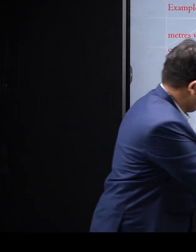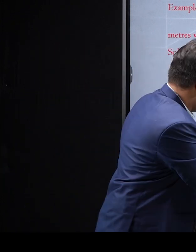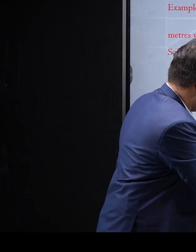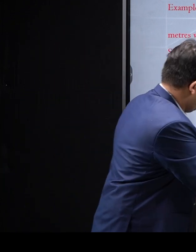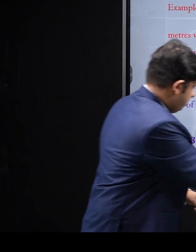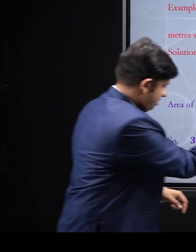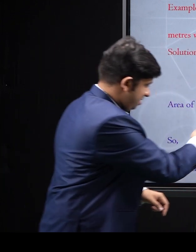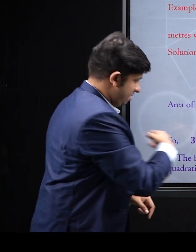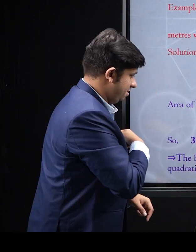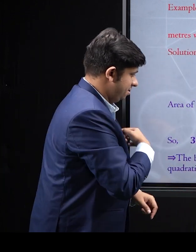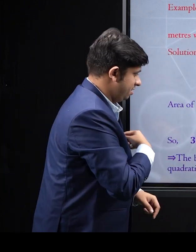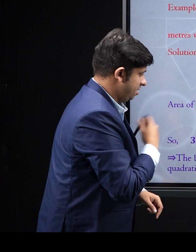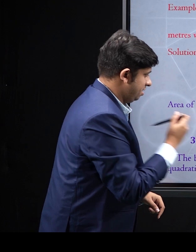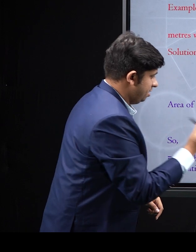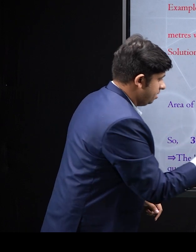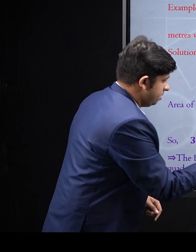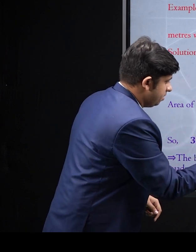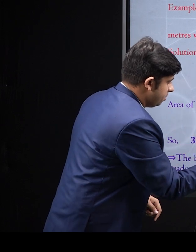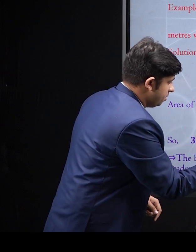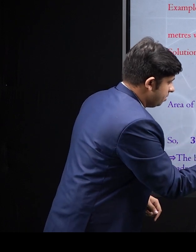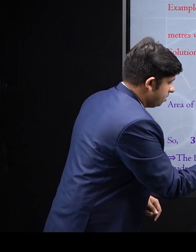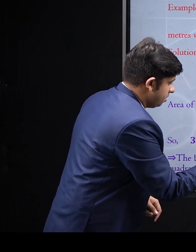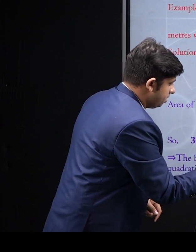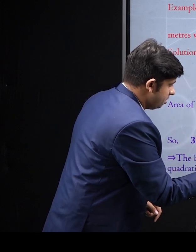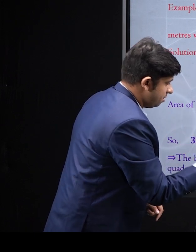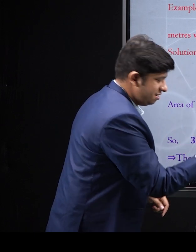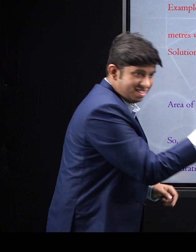సమీకరణాన్ని సంతృప్తిపరచాలి. ఇది చతుర్భుజ సమీకరణం.